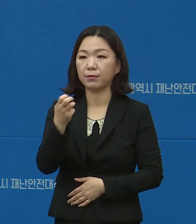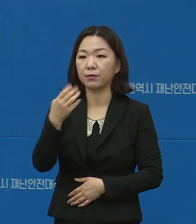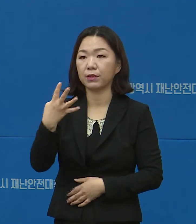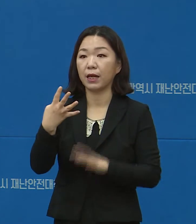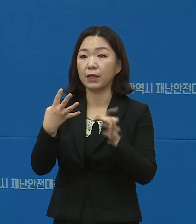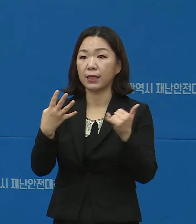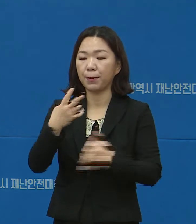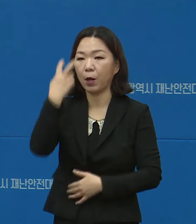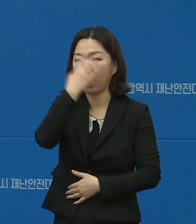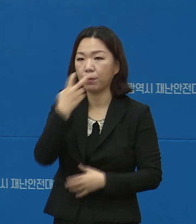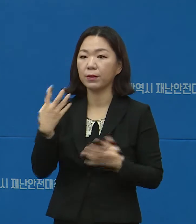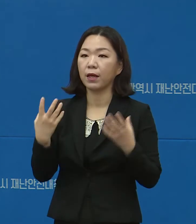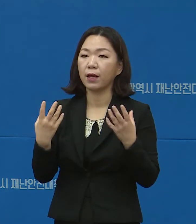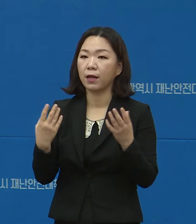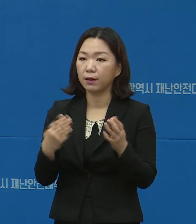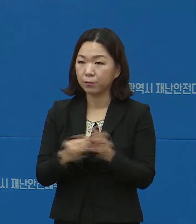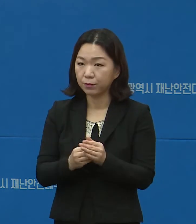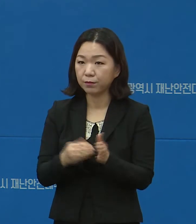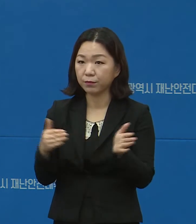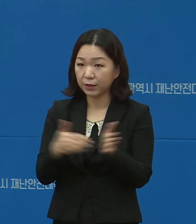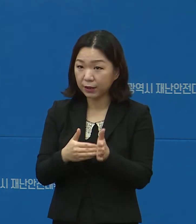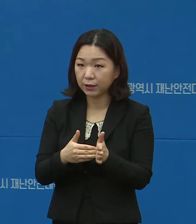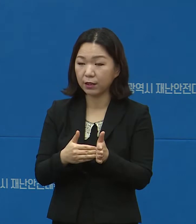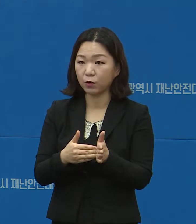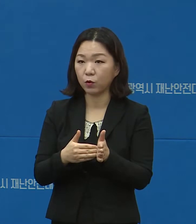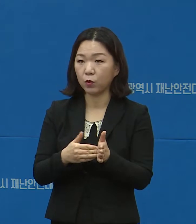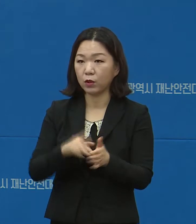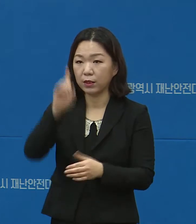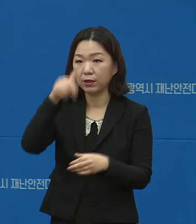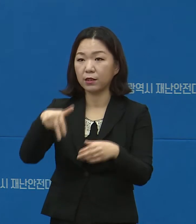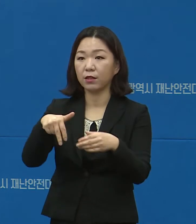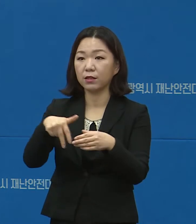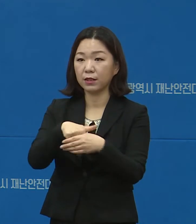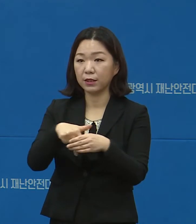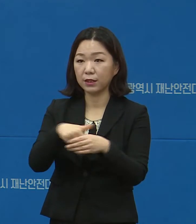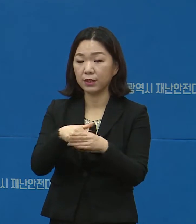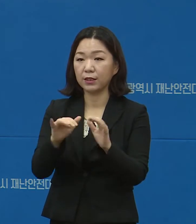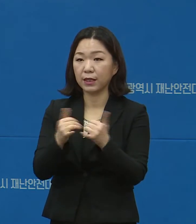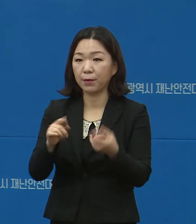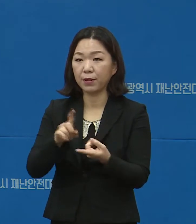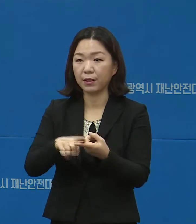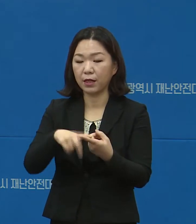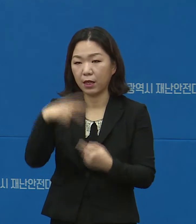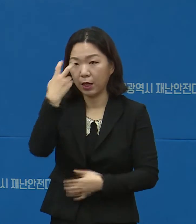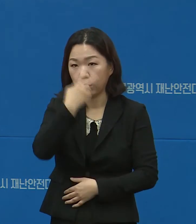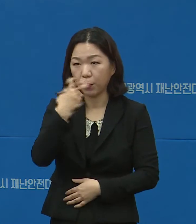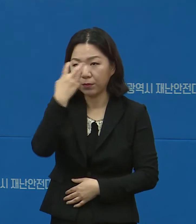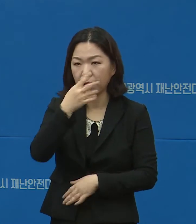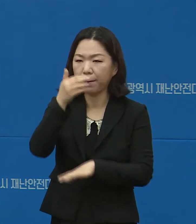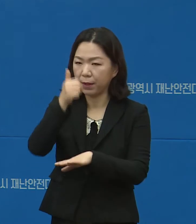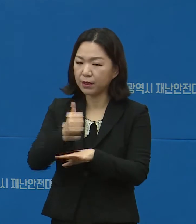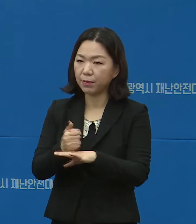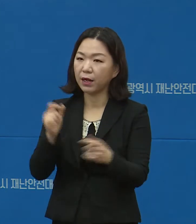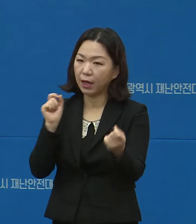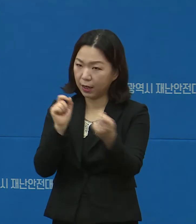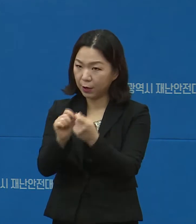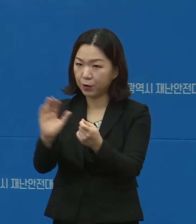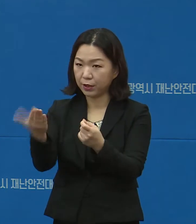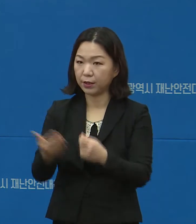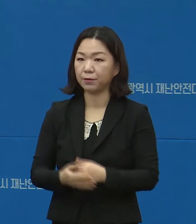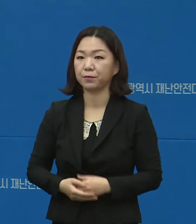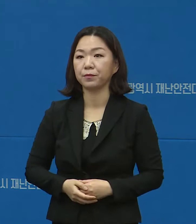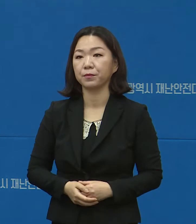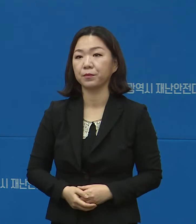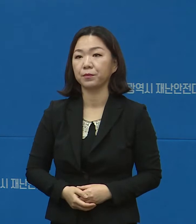1434명이 진단검사를 받아 신천지 교인에 대한 진단검사는 실질적으로 마무리되었습니다.